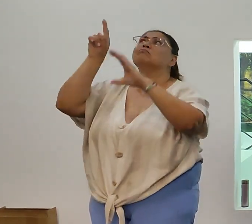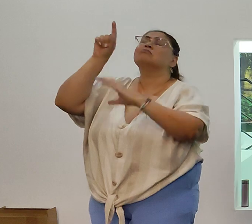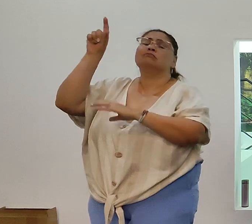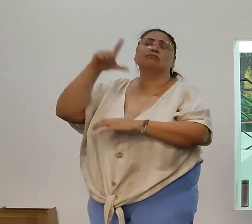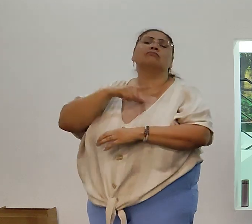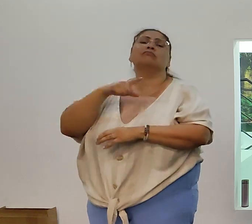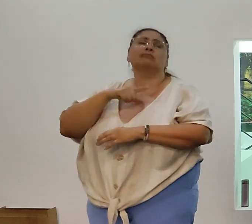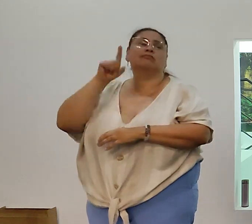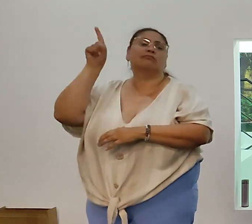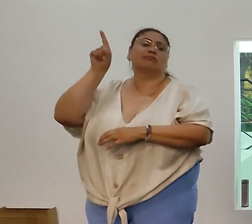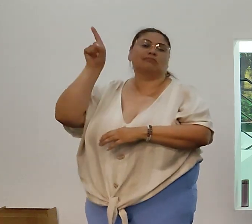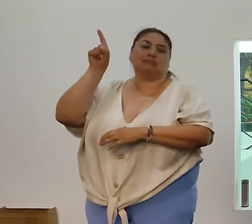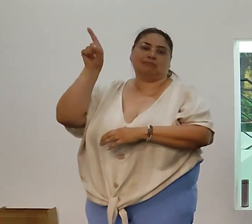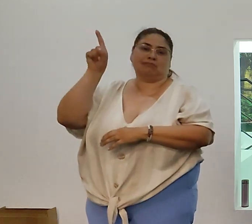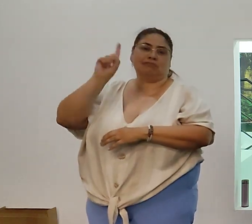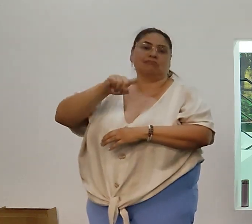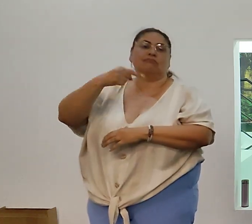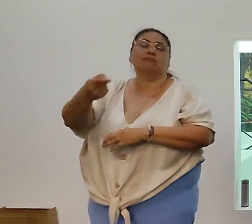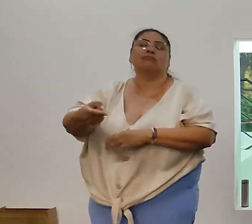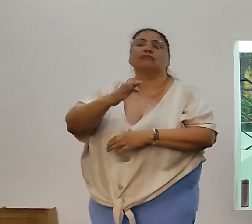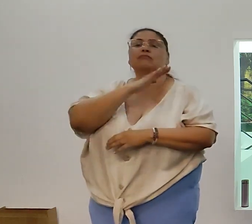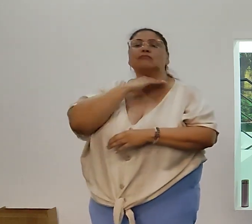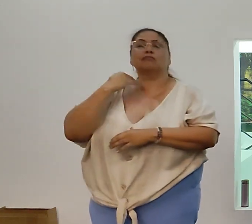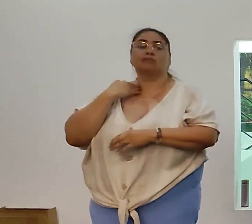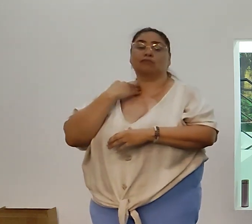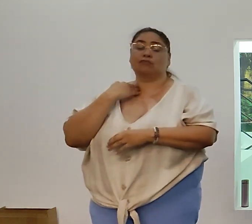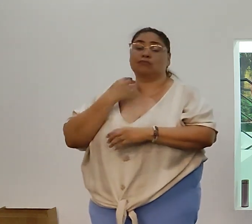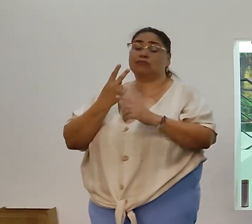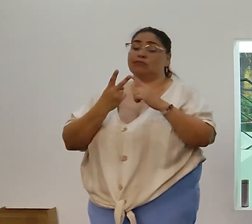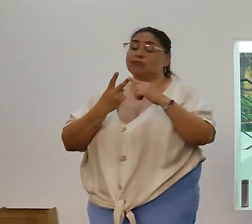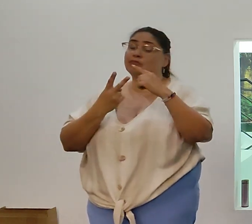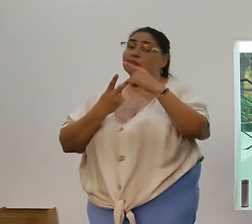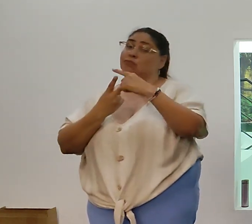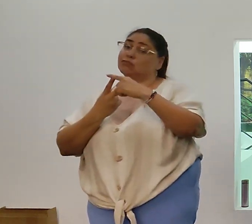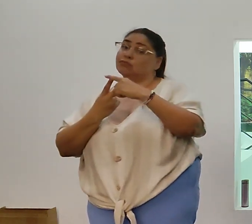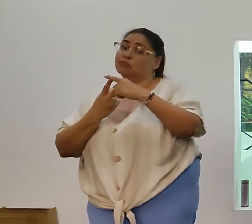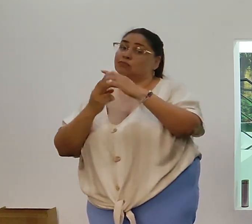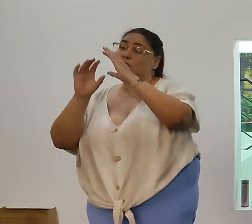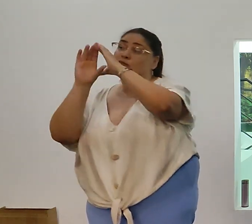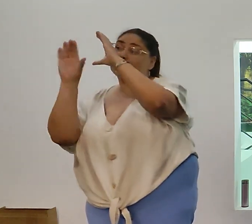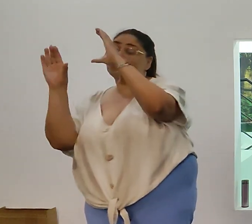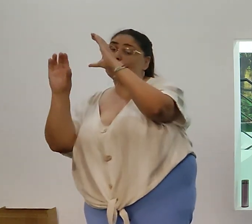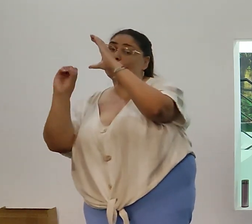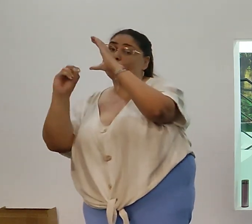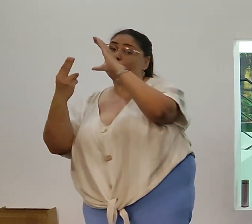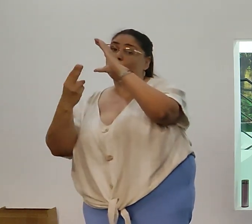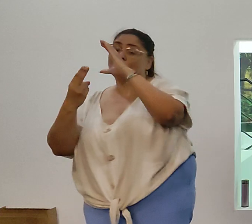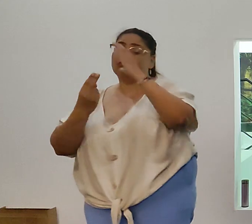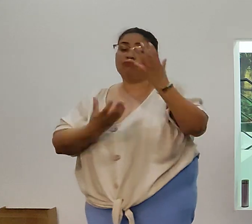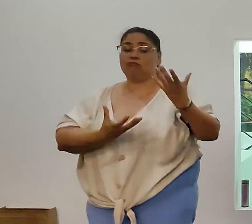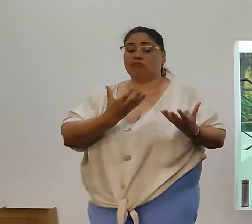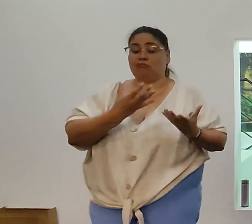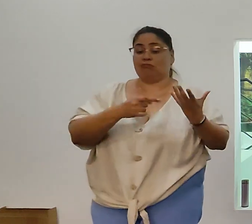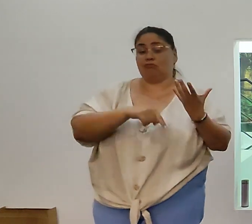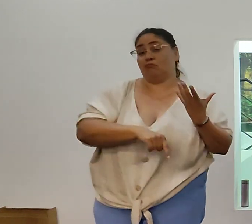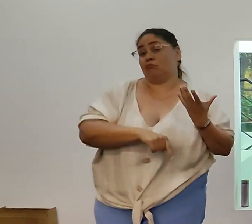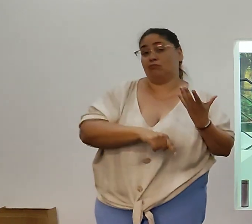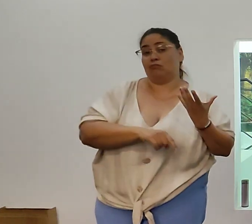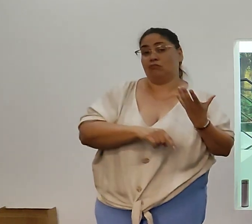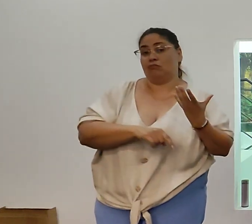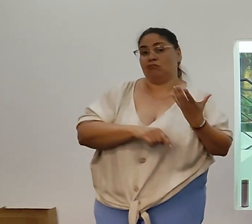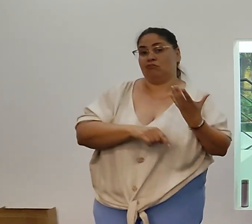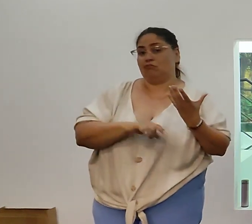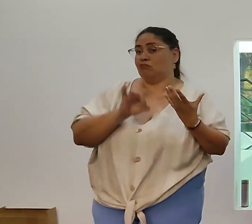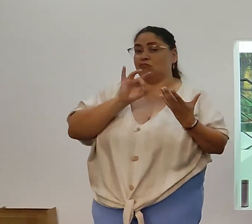morte. E existem apenas duas realidades. Ou existe céu, ou existe inferno. Não existe